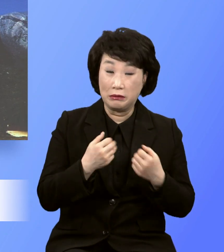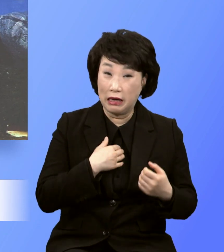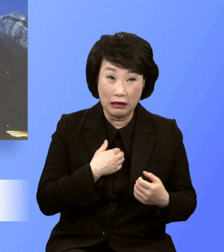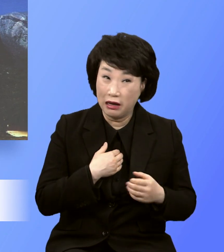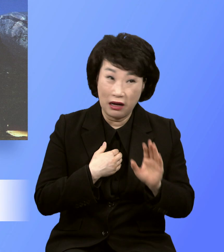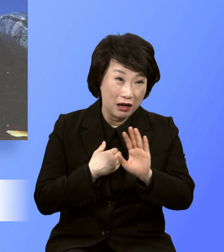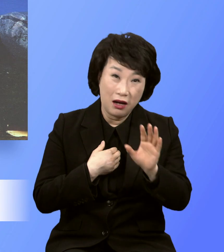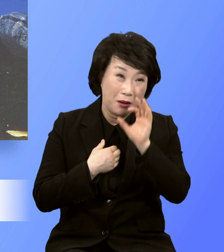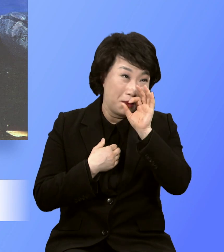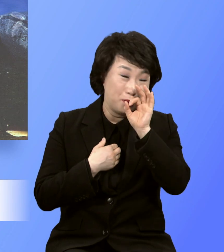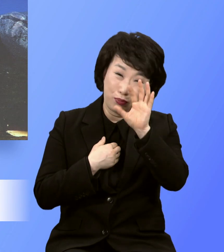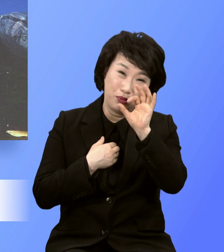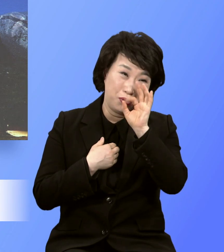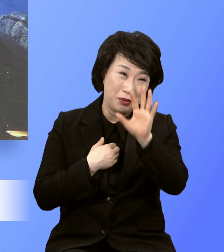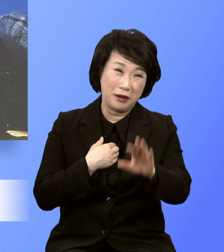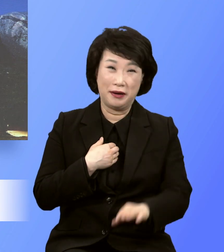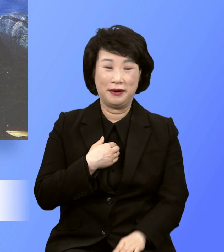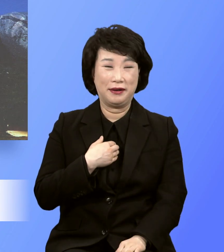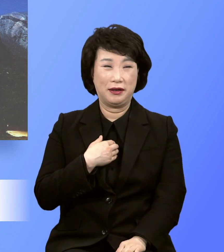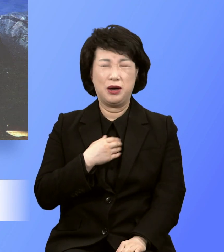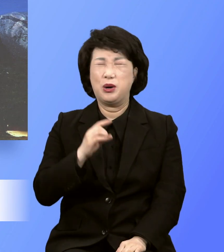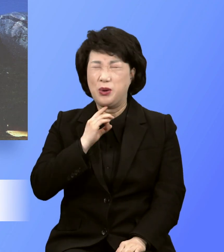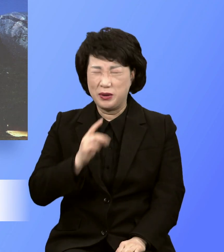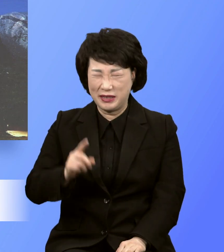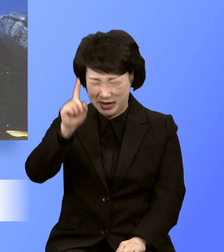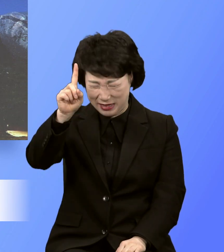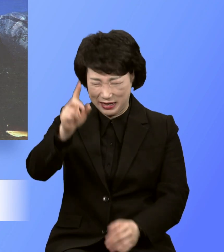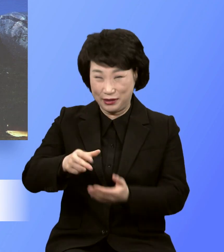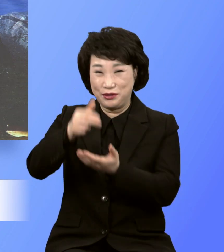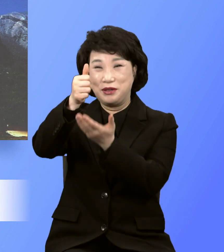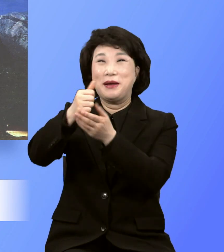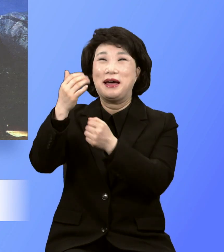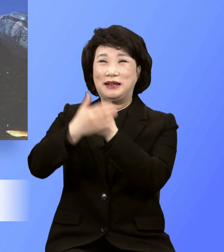힘으로는 되는 것이 아니오. 오직 주님의